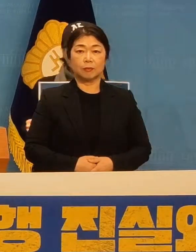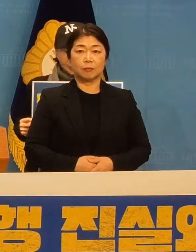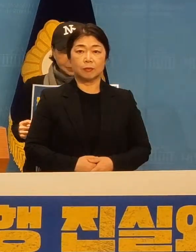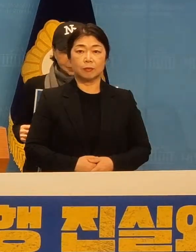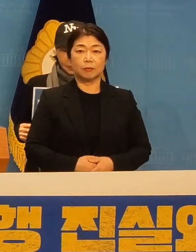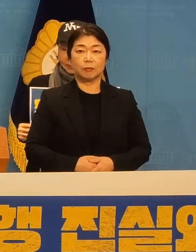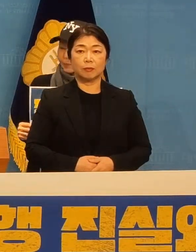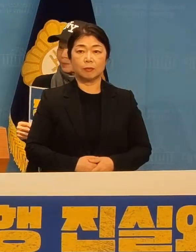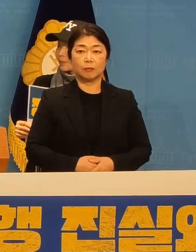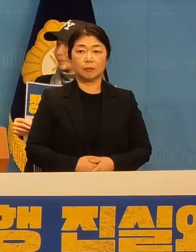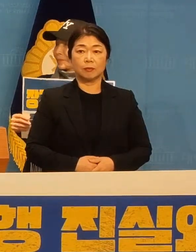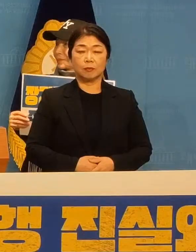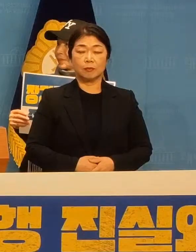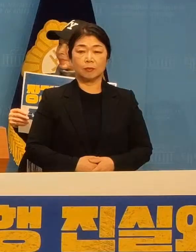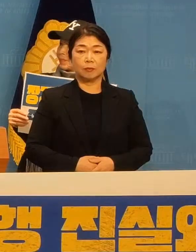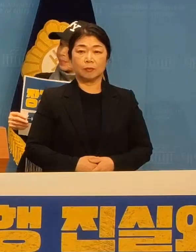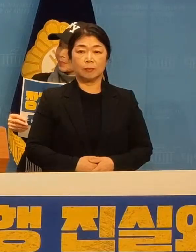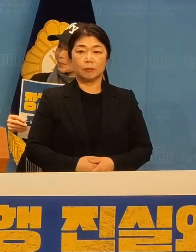말씀 한마디 하실 줄 알고.